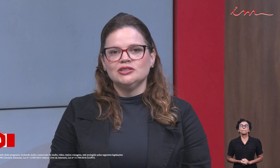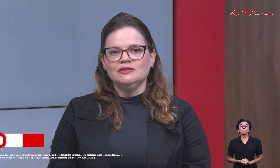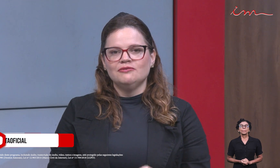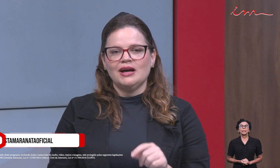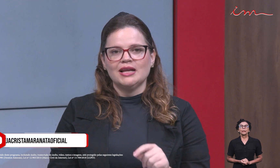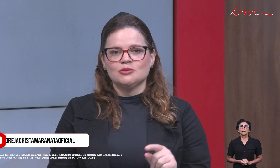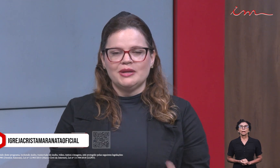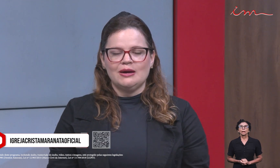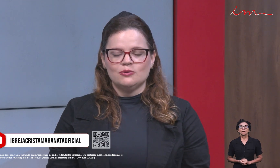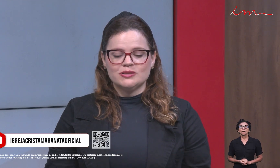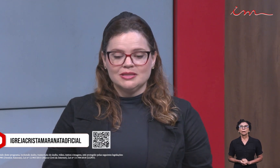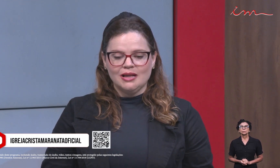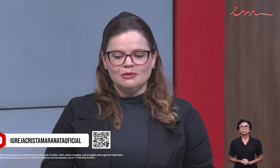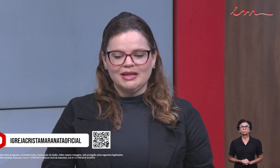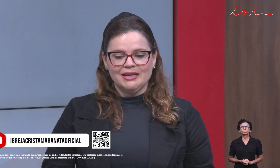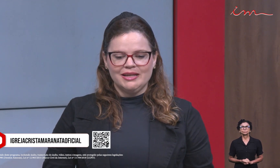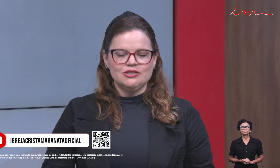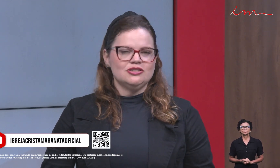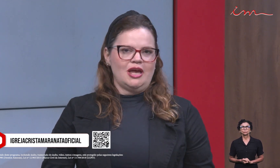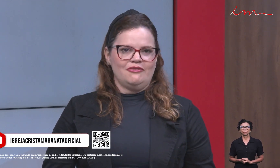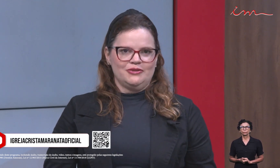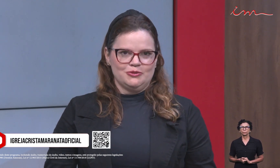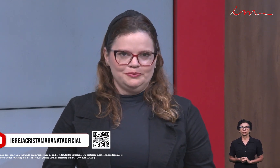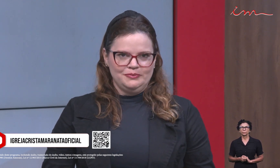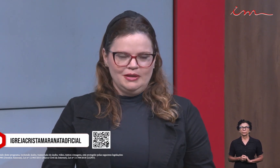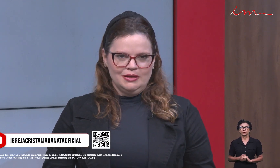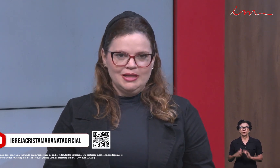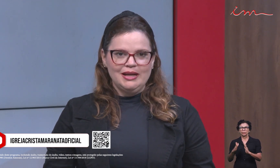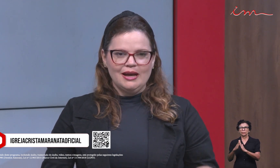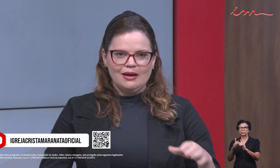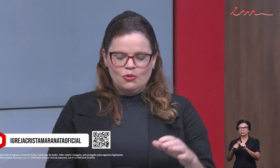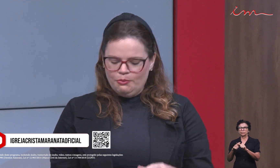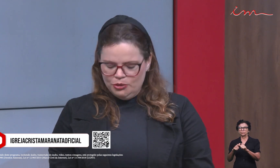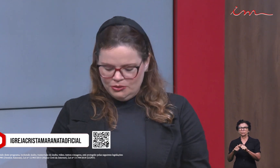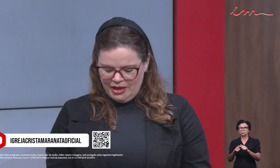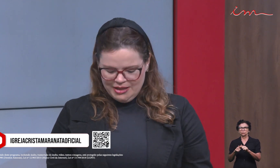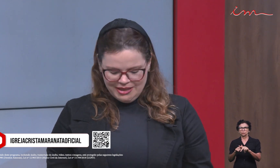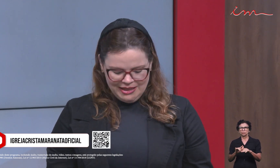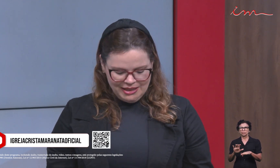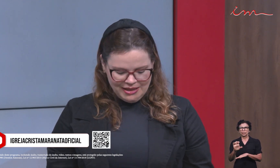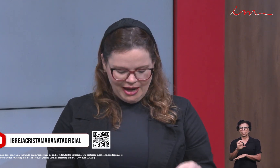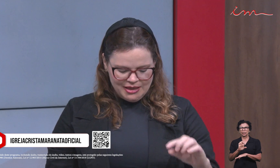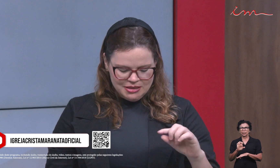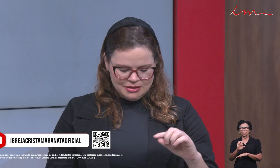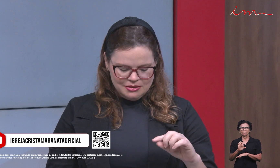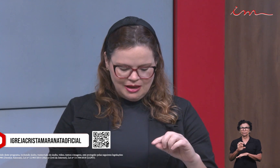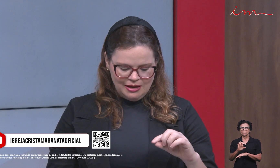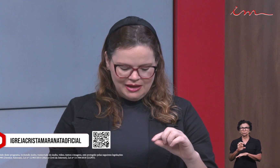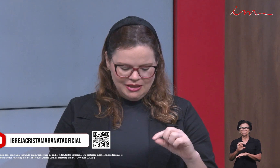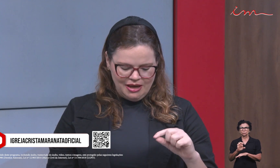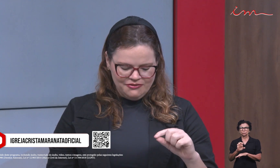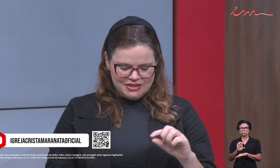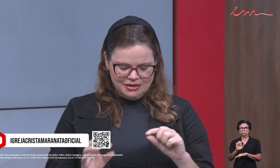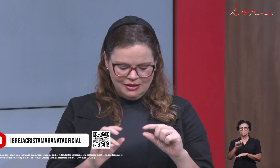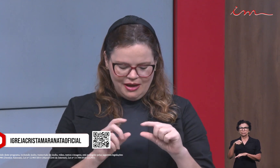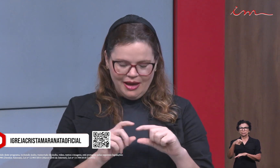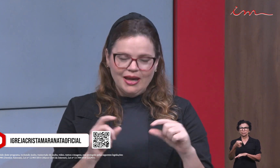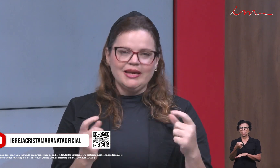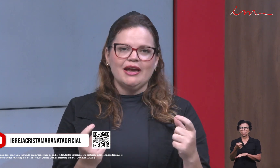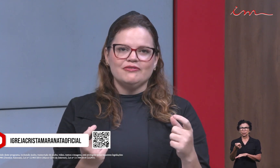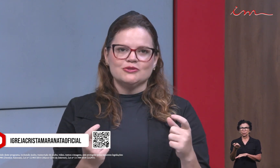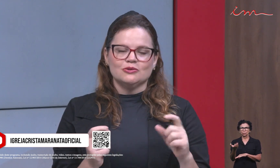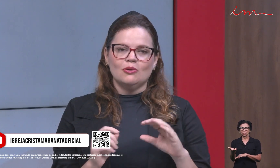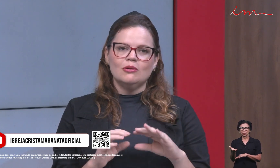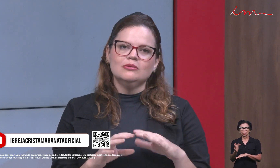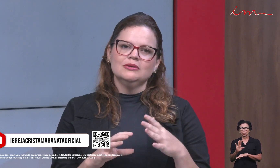questão de falar sobre o sinal da igreja de Éfeso, que o português ele traz em ênfase